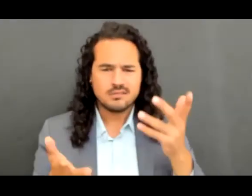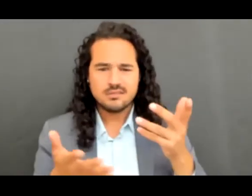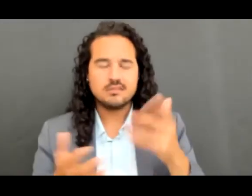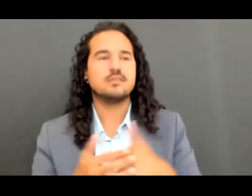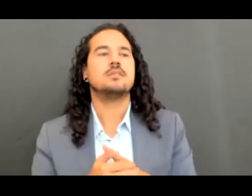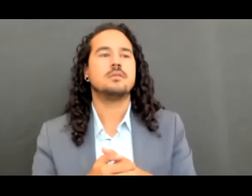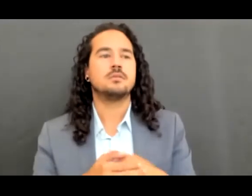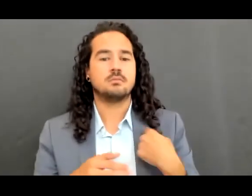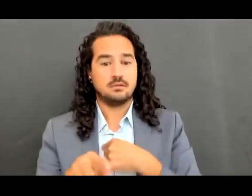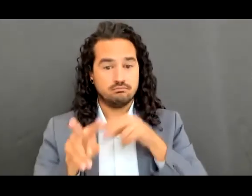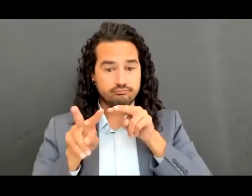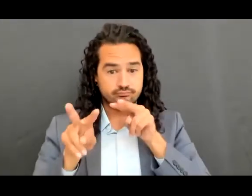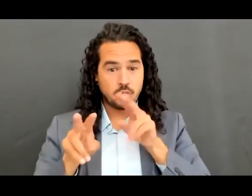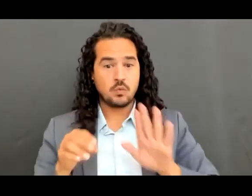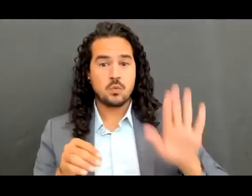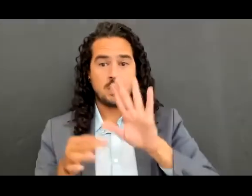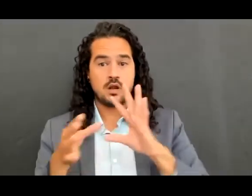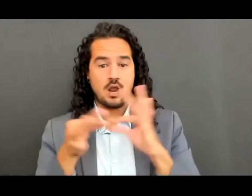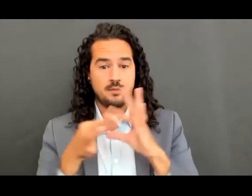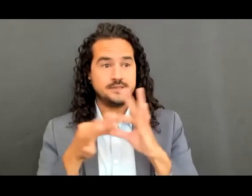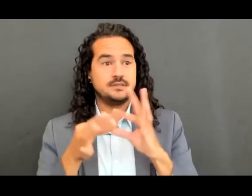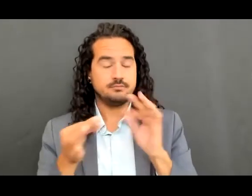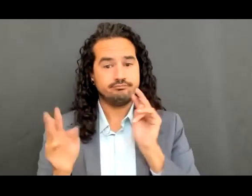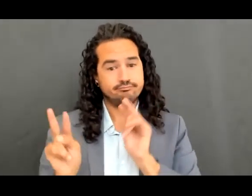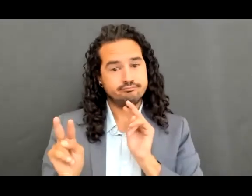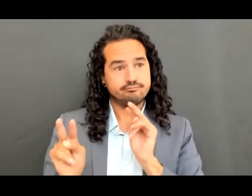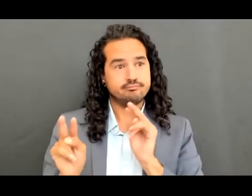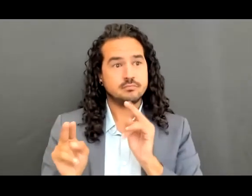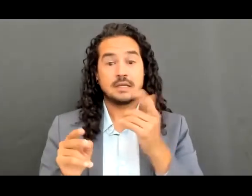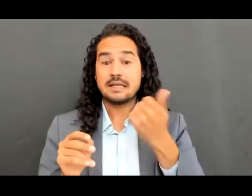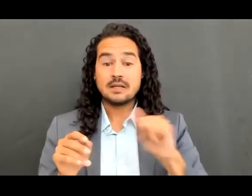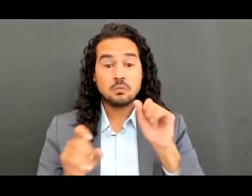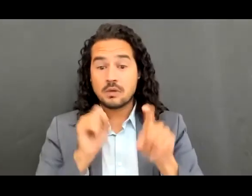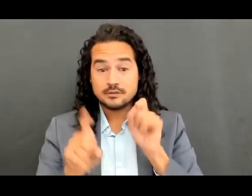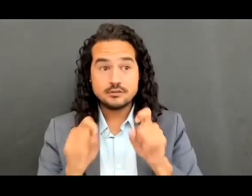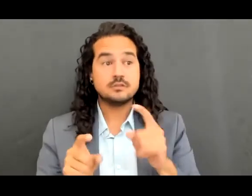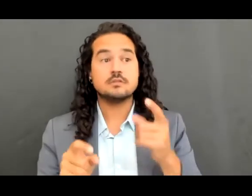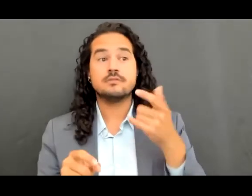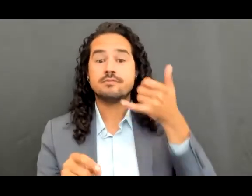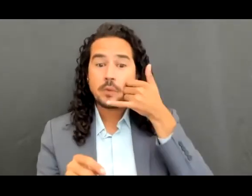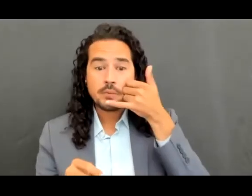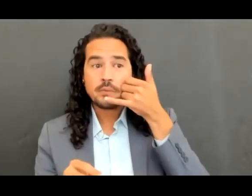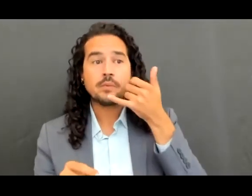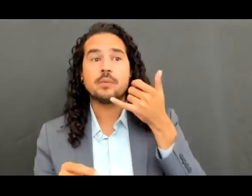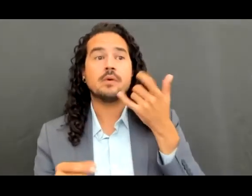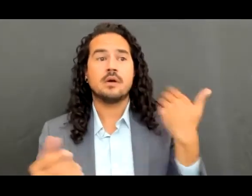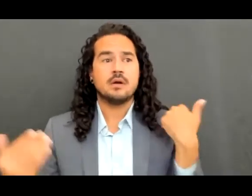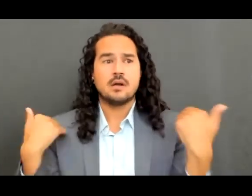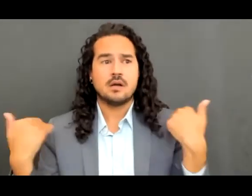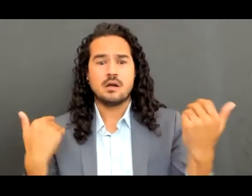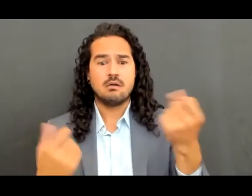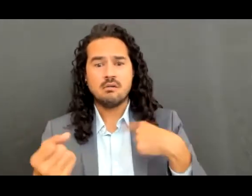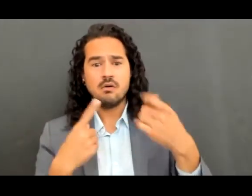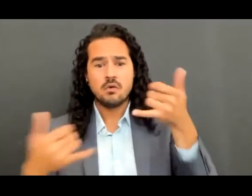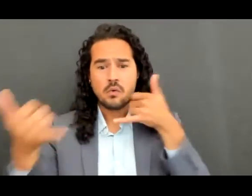sí, sí estamos monitoreando los comentarios y las preguntas que nos están llegando por el teléfono. Y estamos tratando de